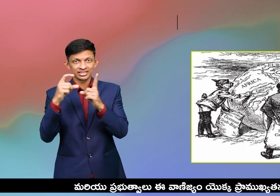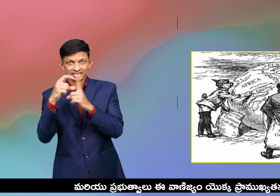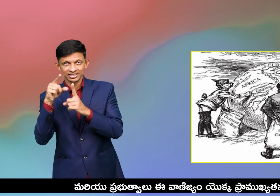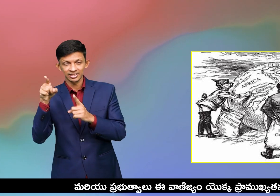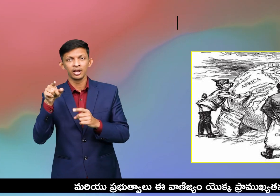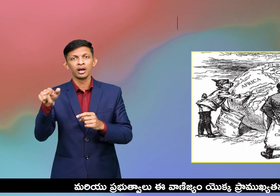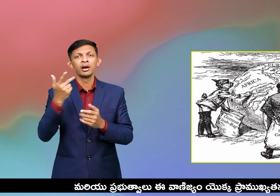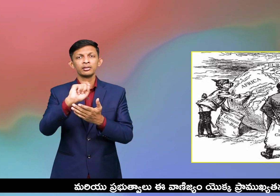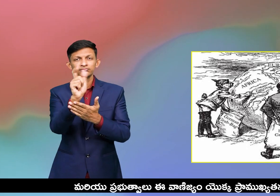ప్రాముఖ్యతను గ్రహించాయి.